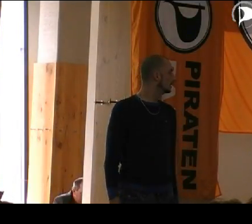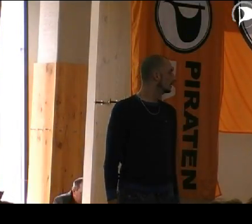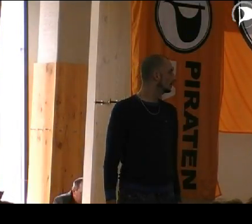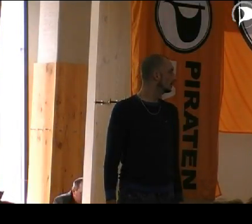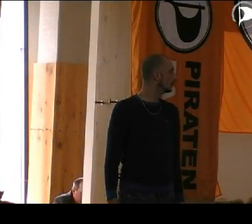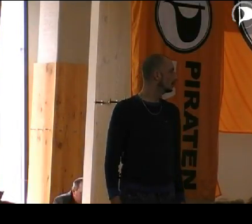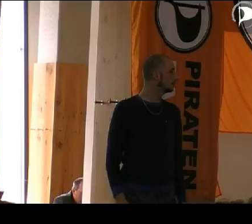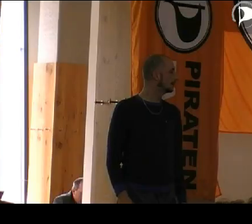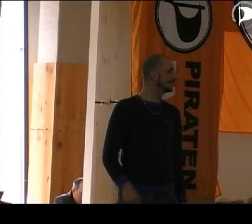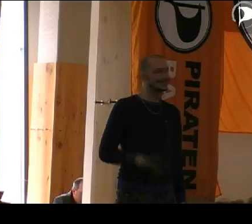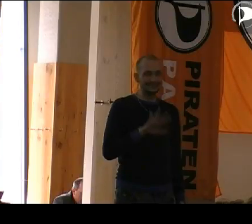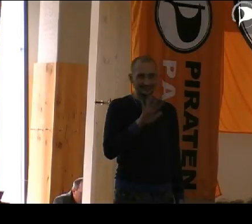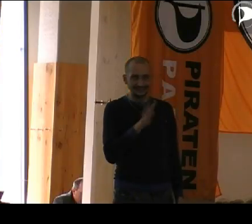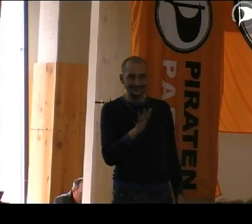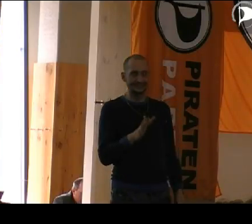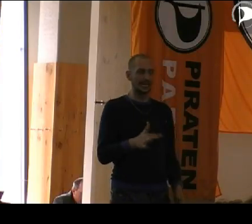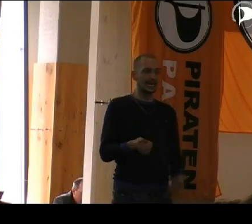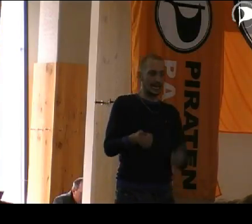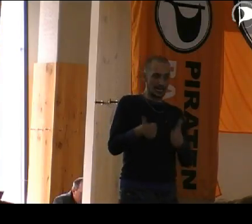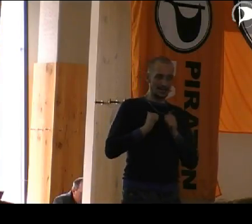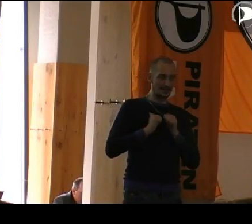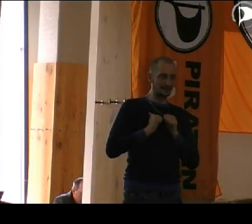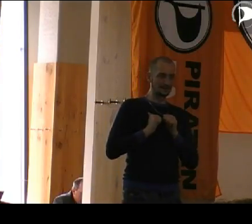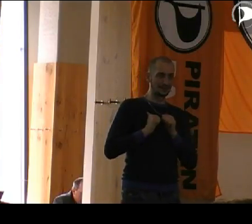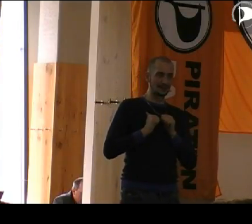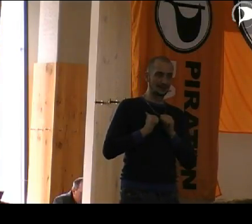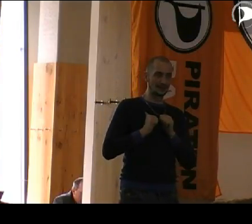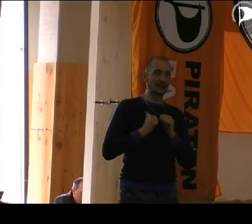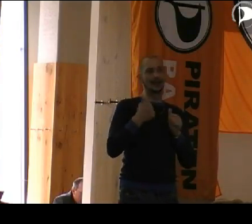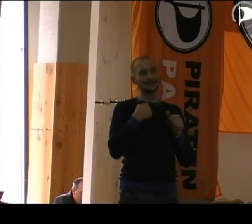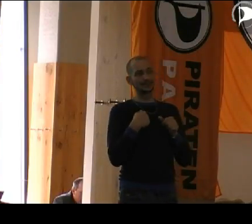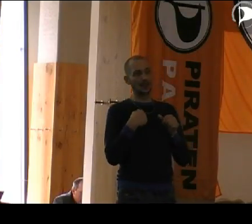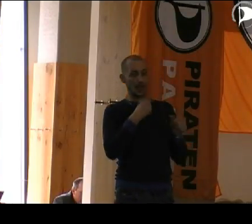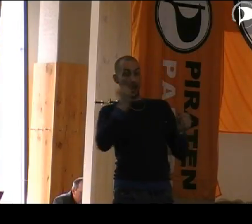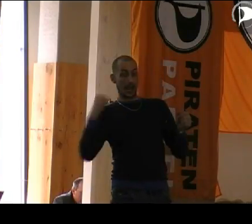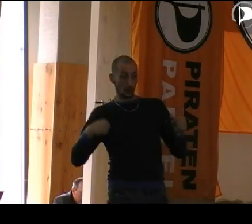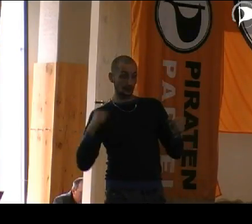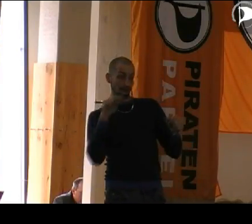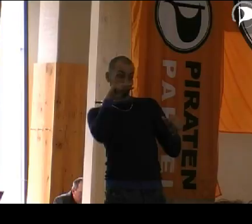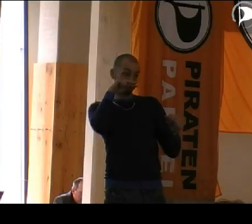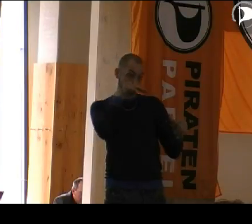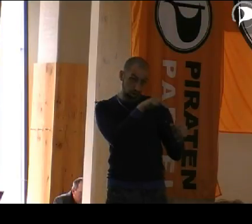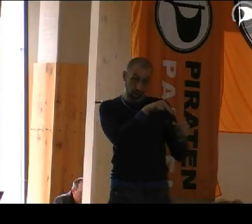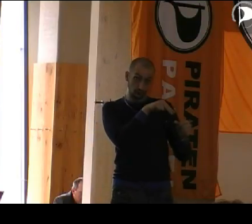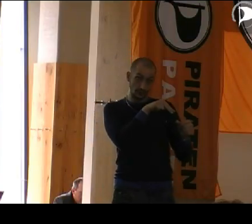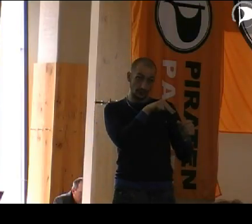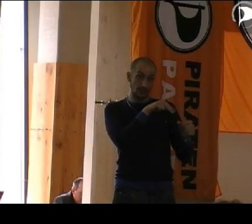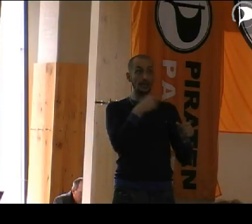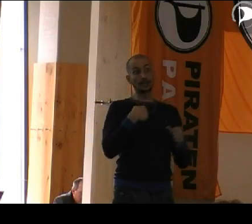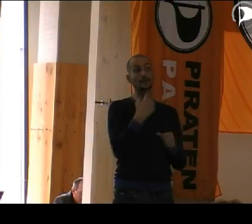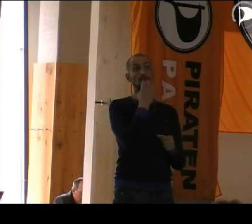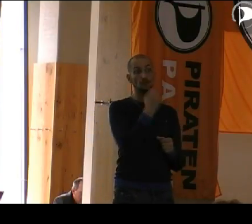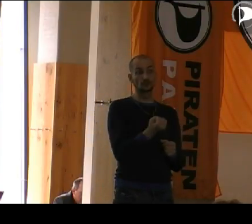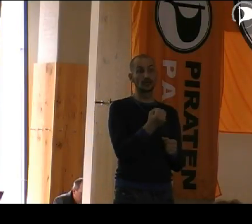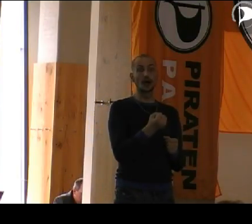vielleicht hilft es auch ständig hat das unmögliche ein bisschen externe perspektive drauf und ich möchte mich